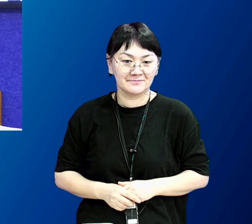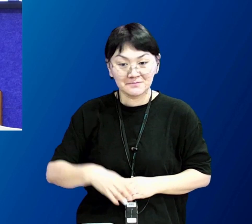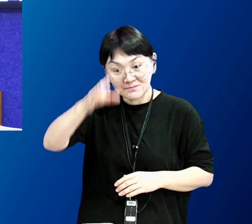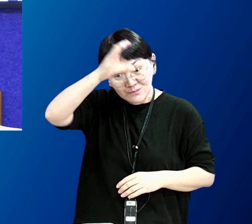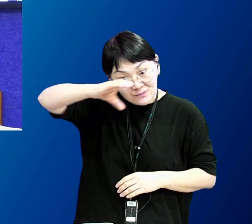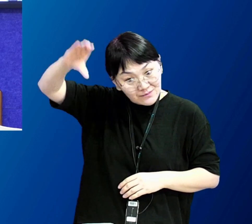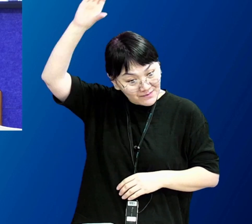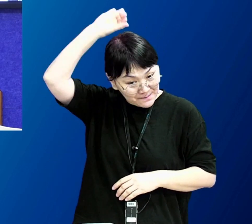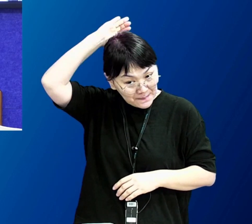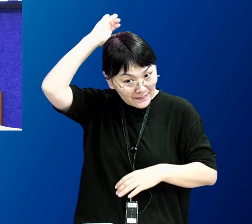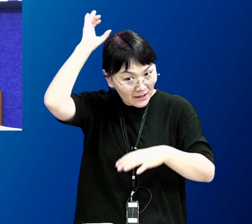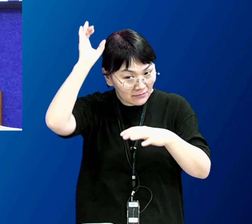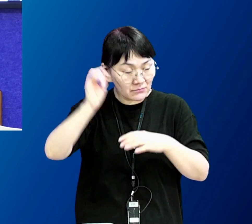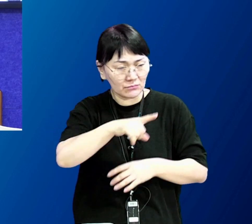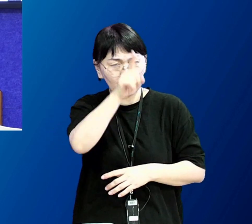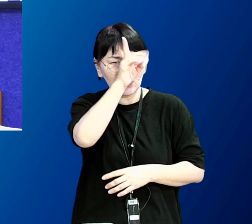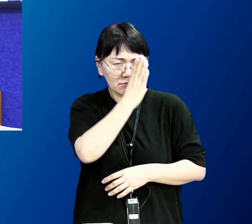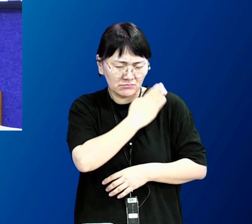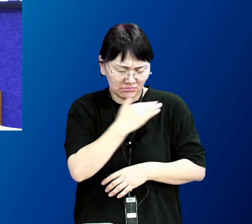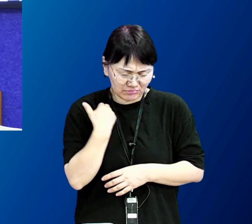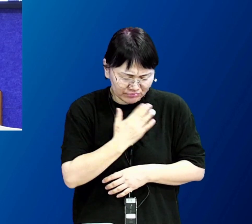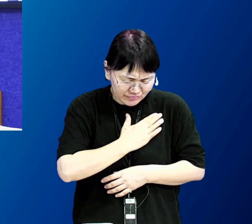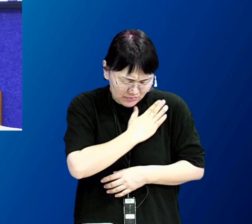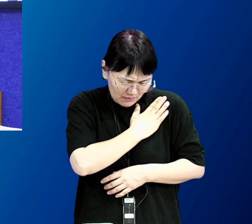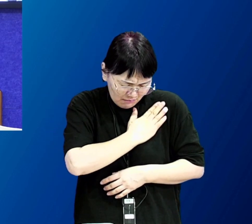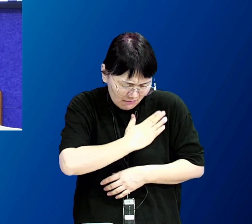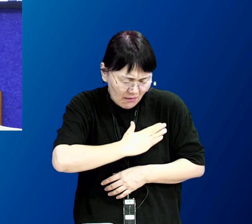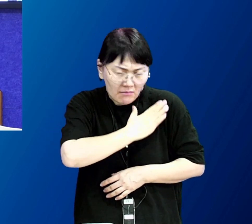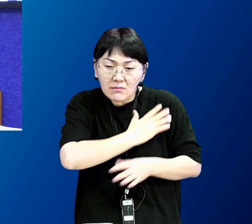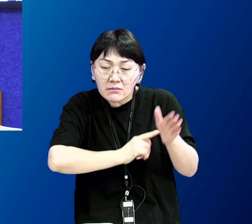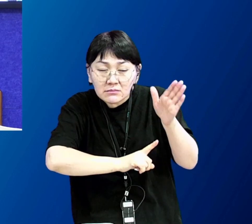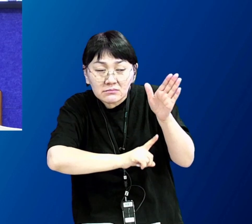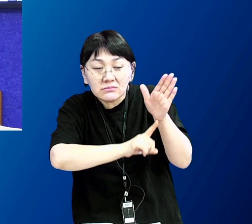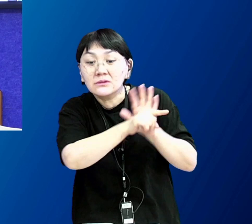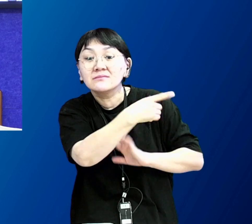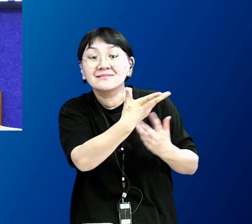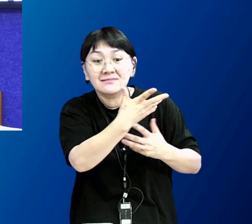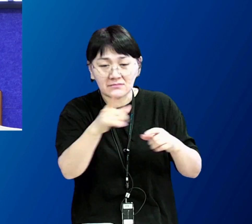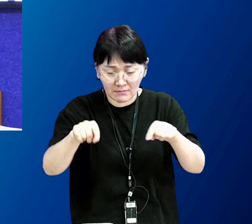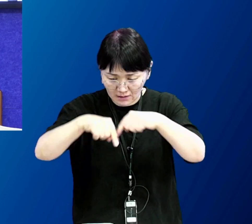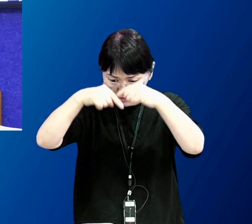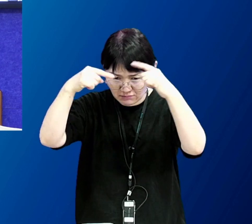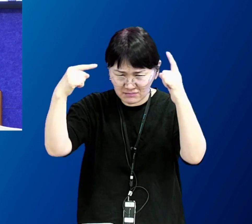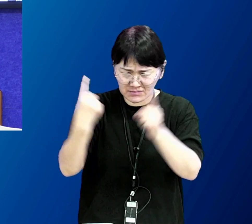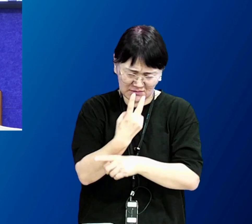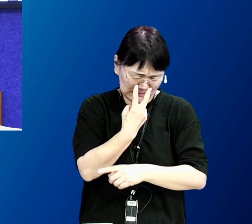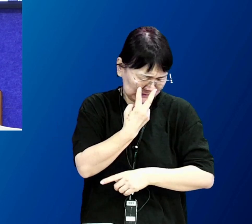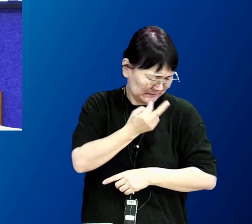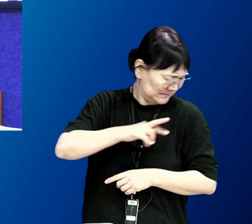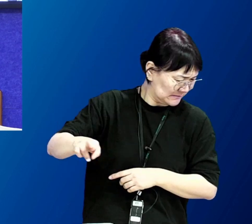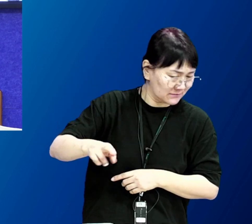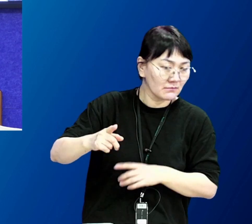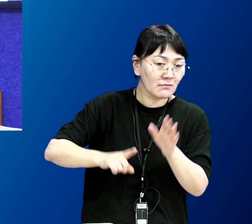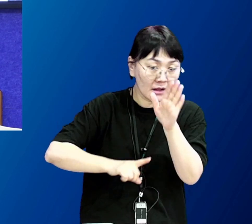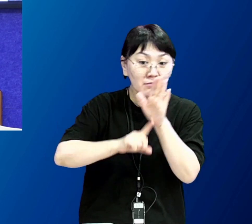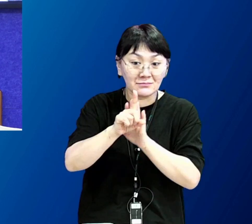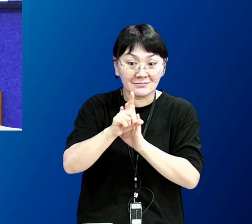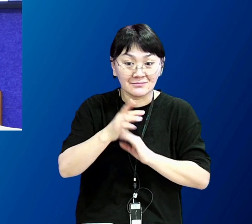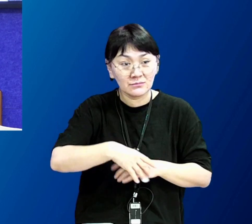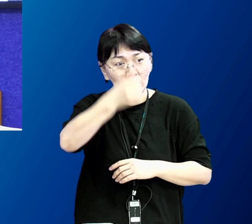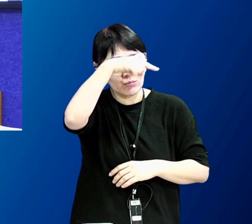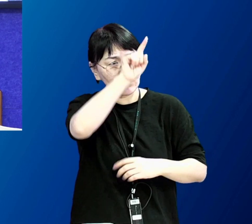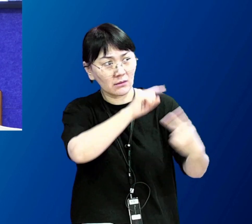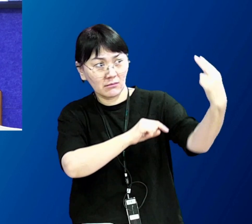Соломон ханч эзнийг хайрлаад яасан юм бол эхэндээ энэ гимнүглийг тэрээр үзэн ядсан баг. Тийм биз? Бурханы